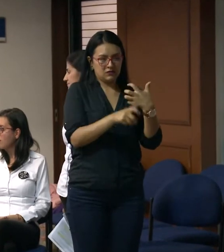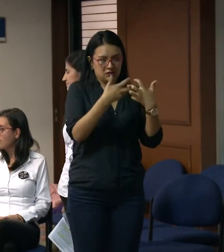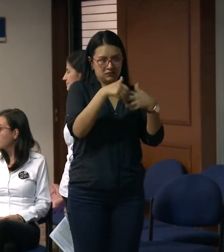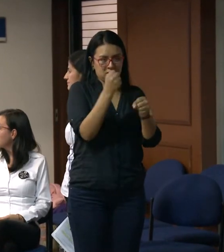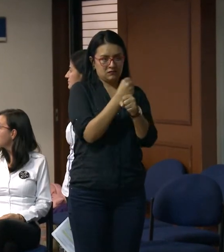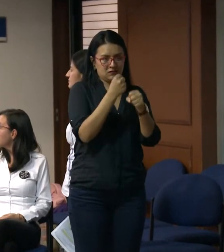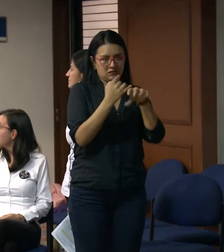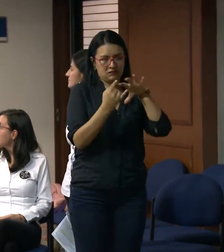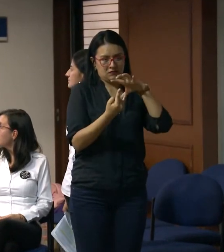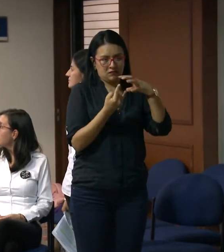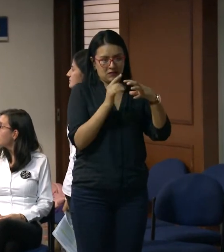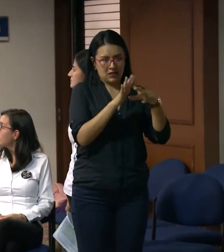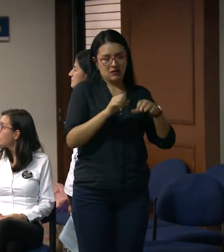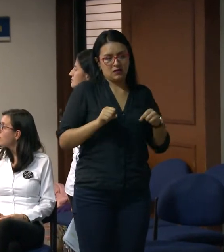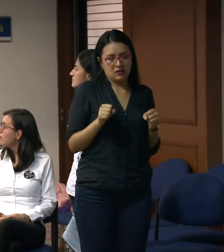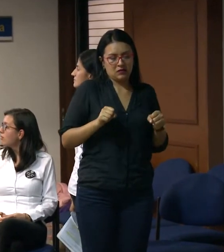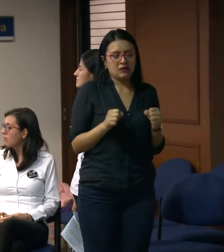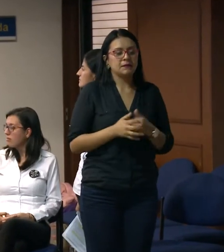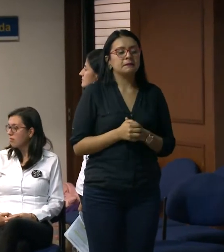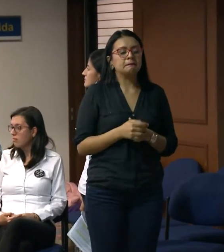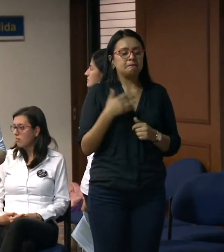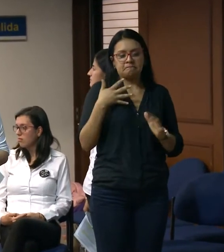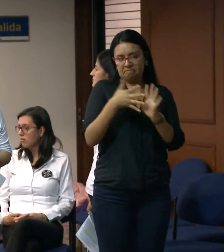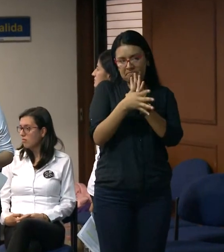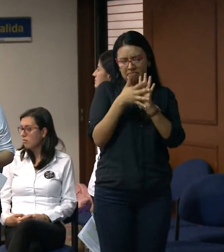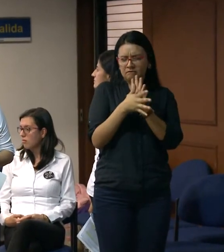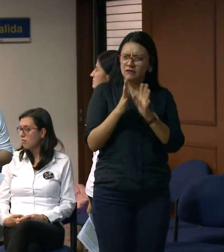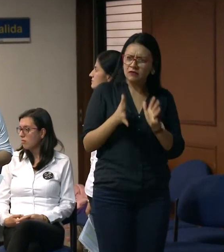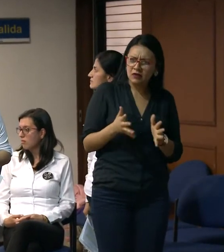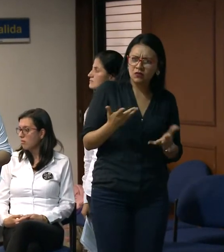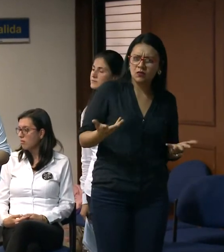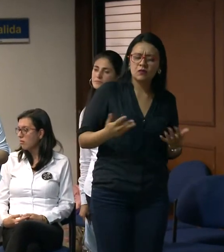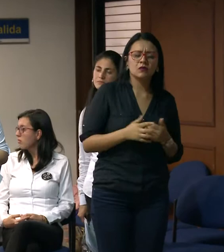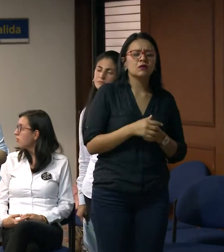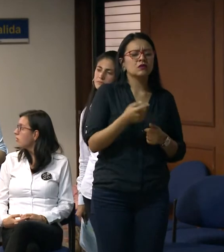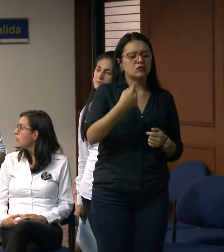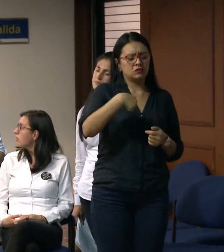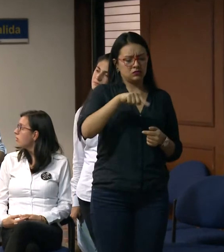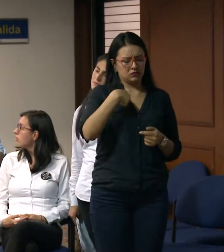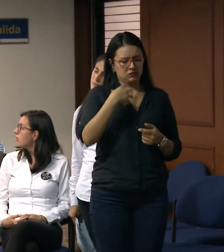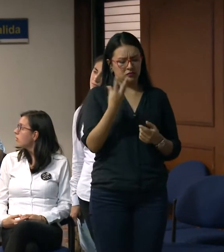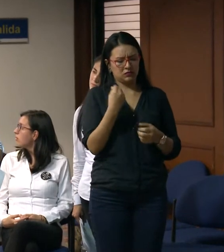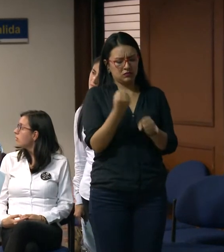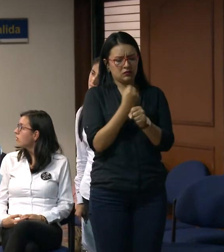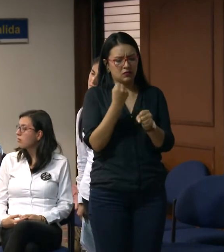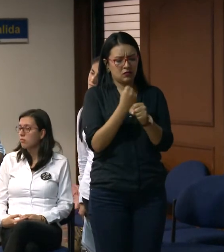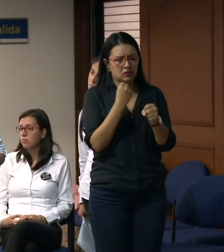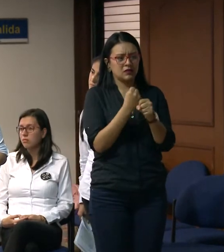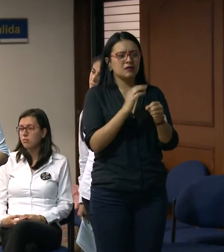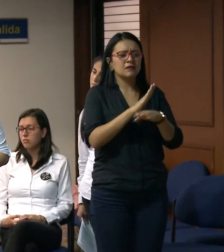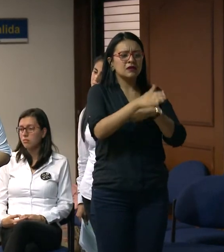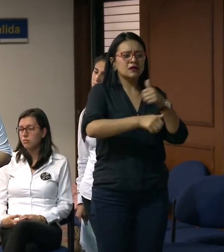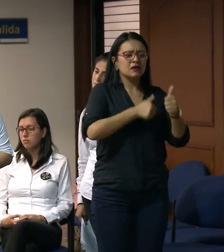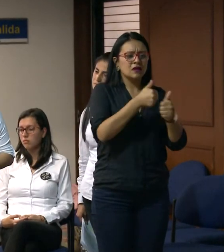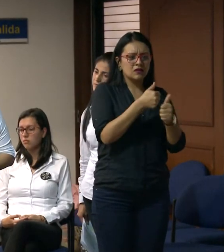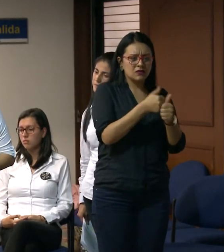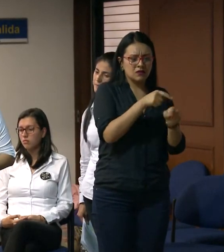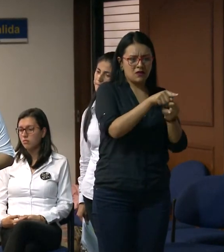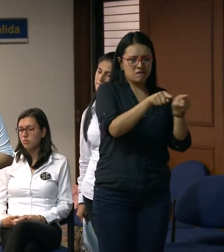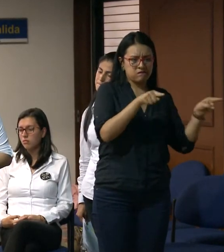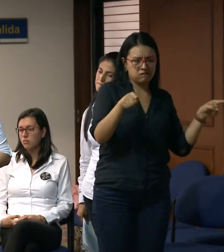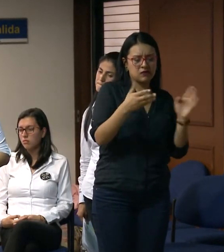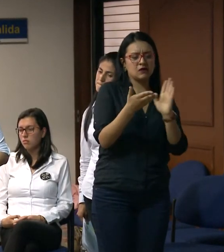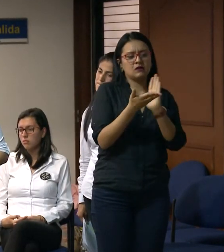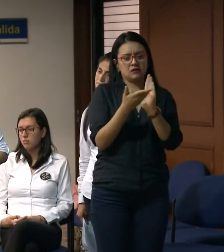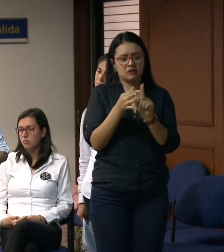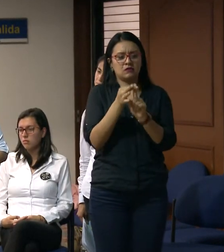del Planetario Bogotá. Entonces, un poco para contextualizar esto, trabajamos con los mediadores, con los educadores y también